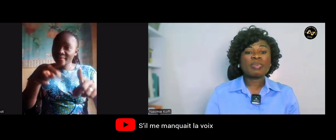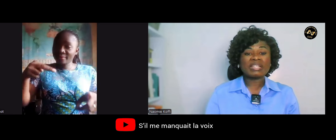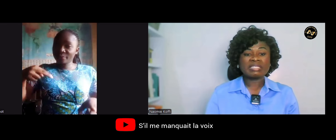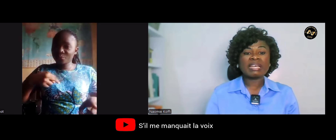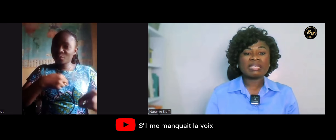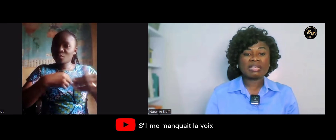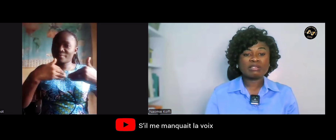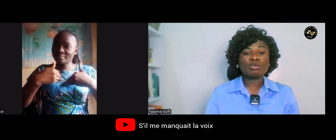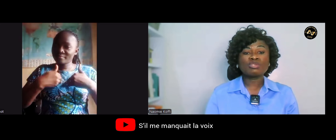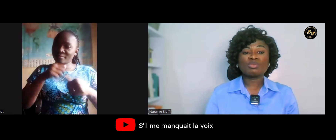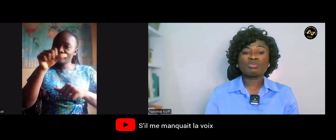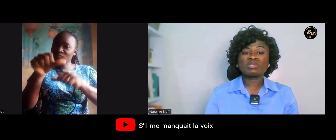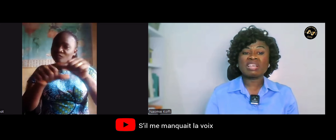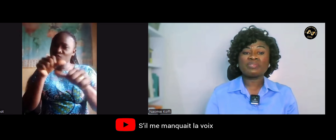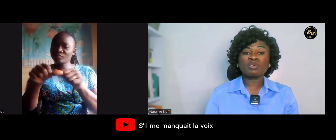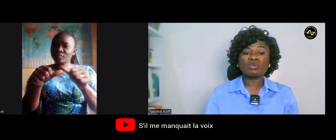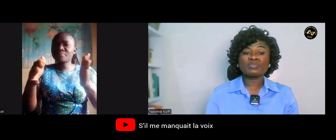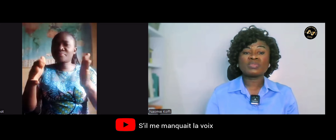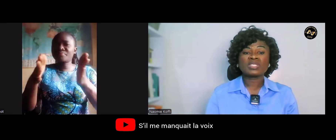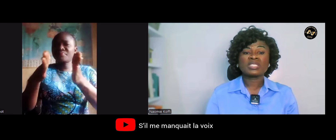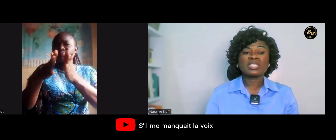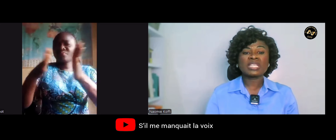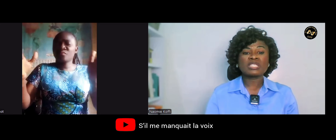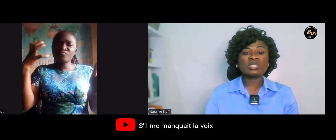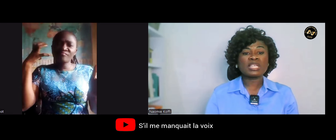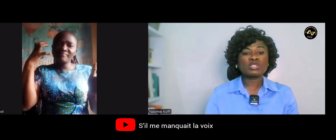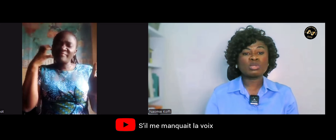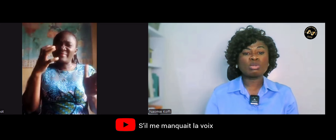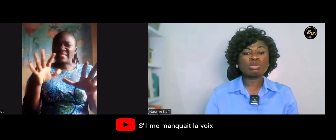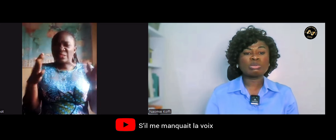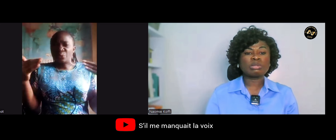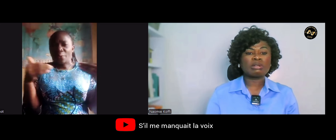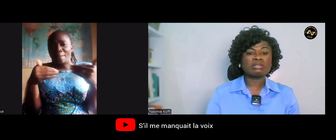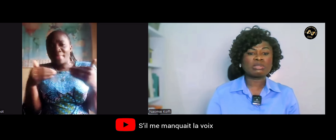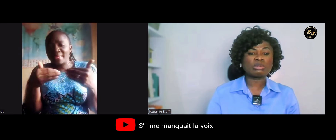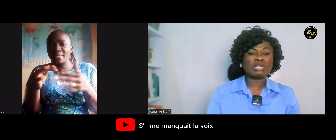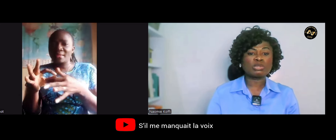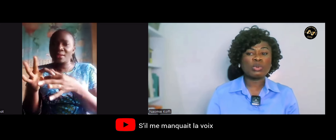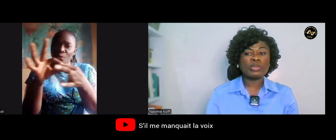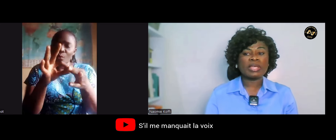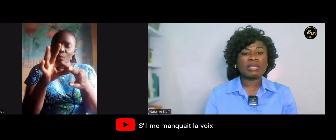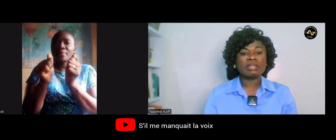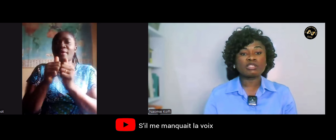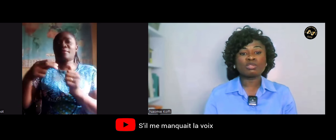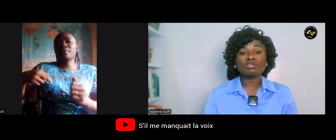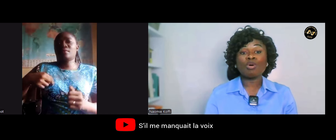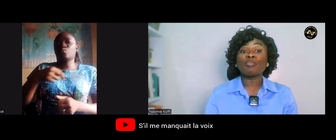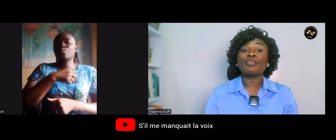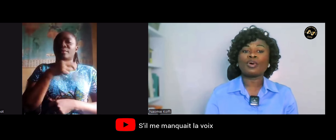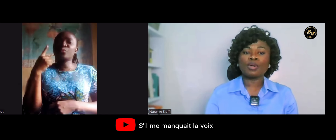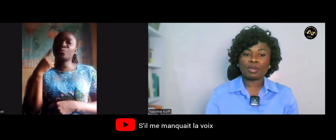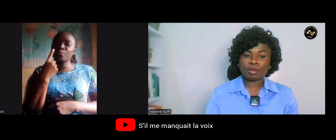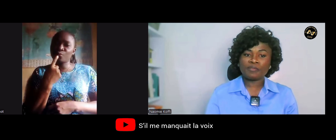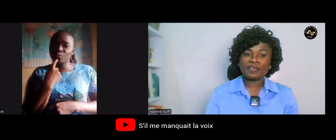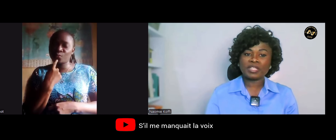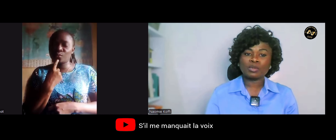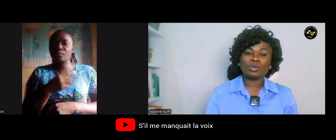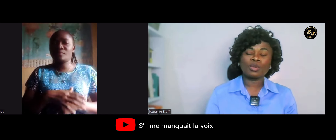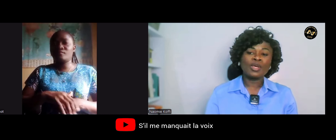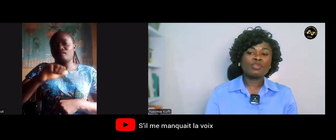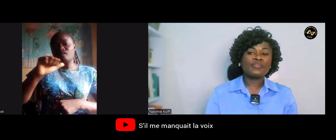de partenariat. Lorsque nous avons des associations, de grandes associations, les entendants ont peur, en